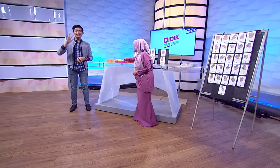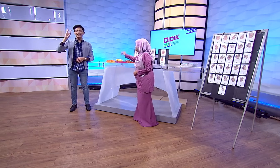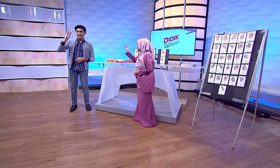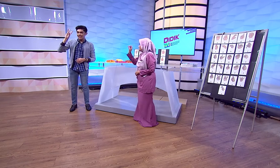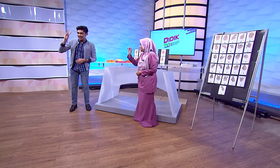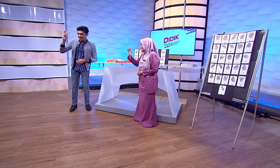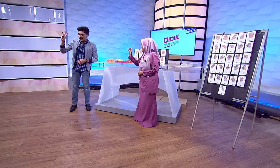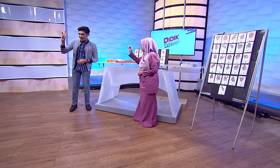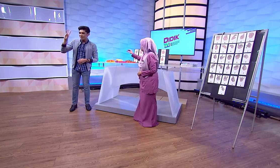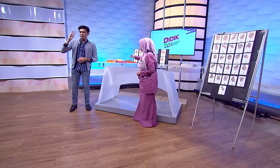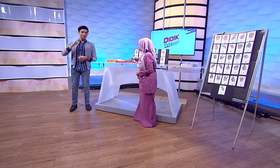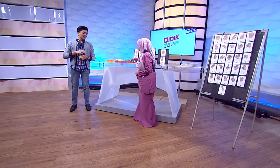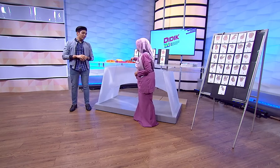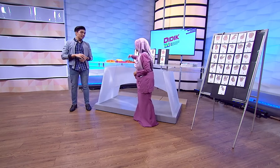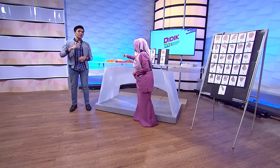Eh naon 780